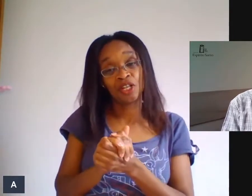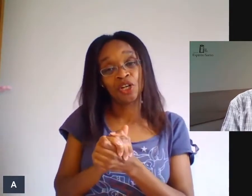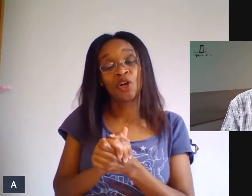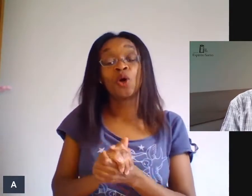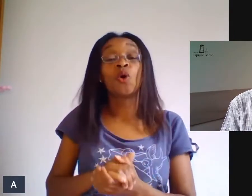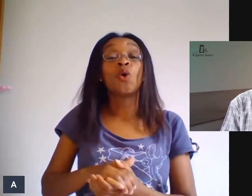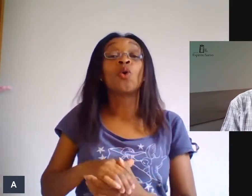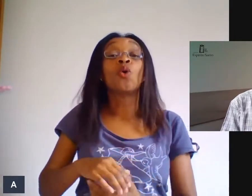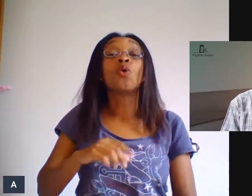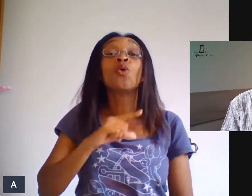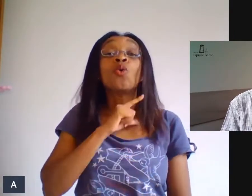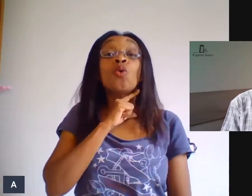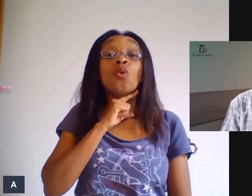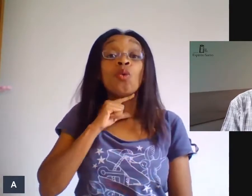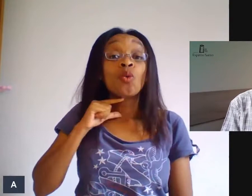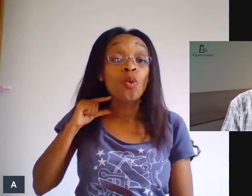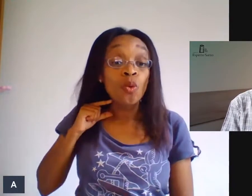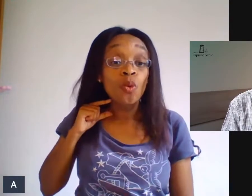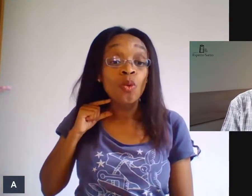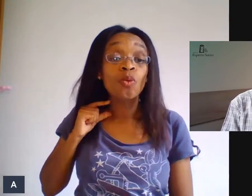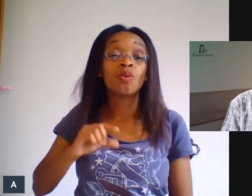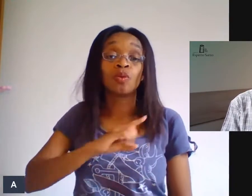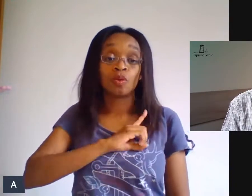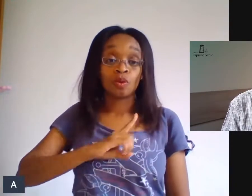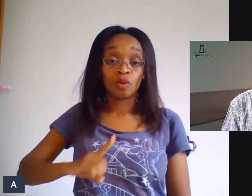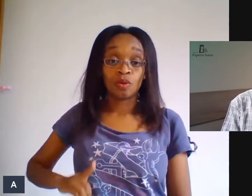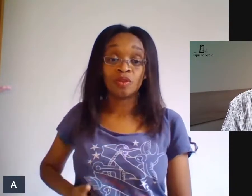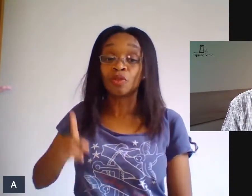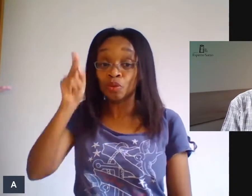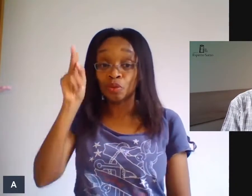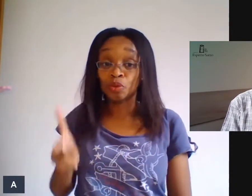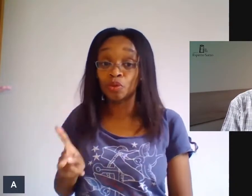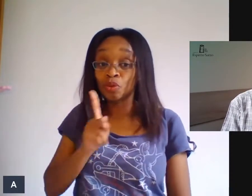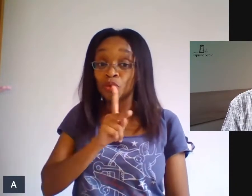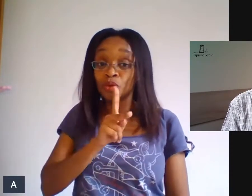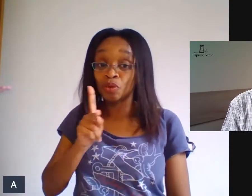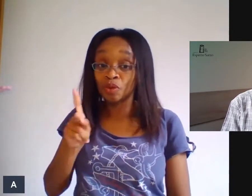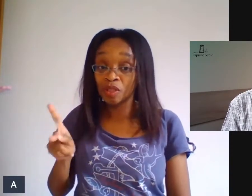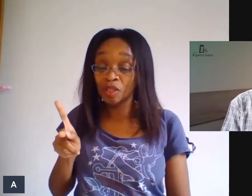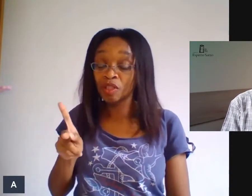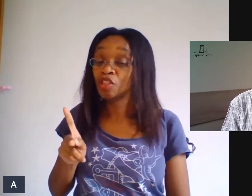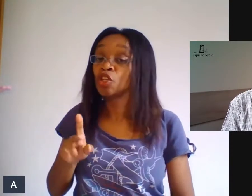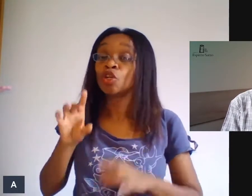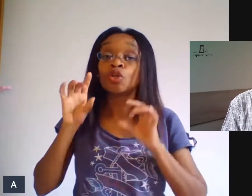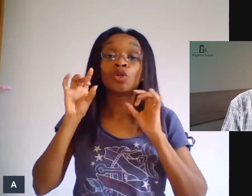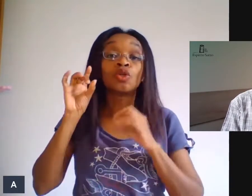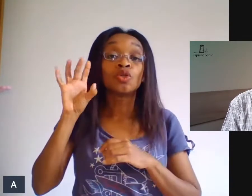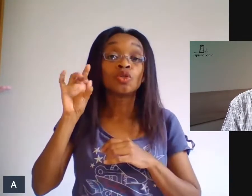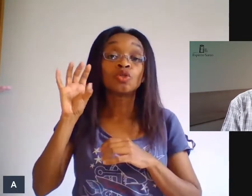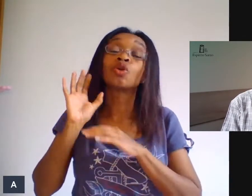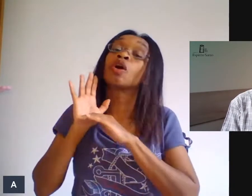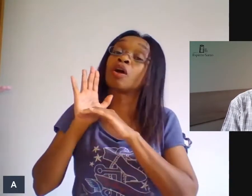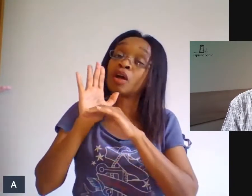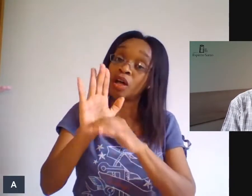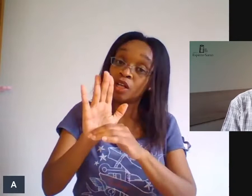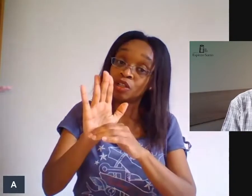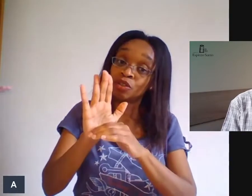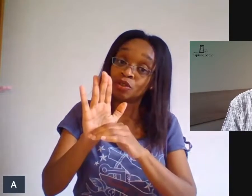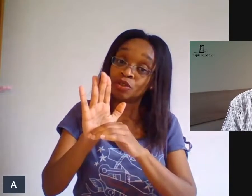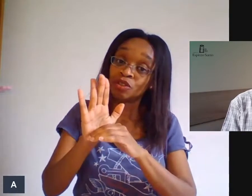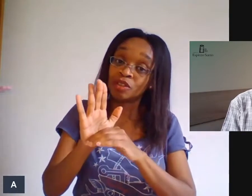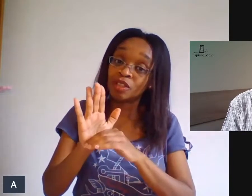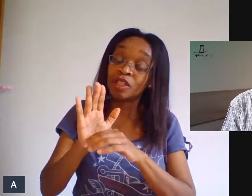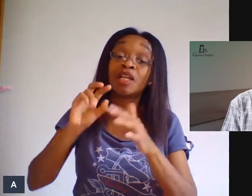o ministro dos sacramentos é um sacerdote que faz às vezes do único